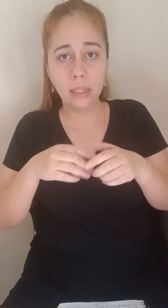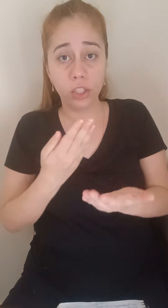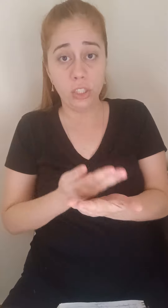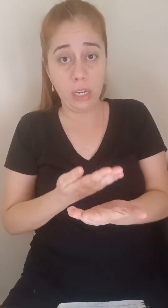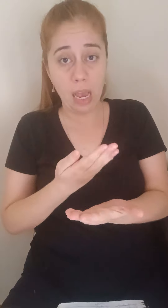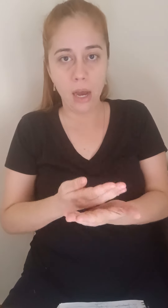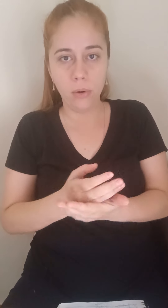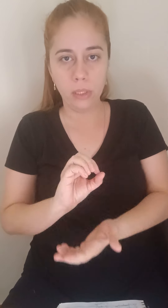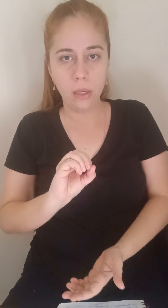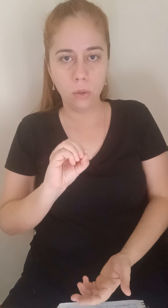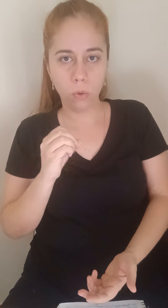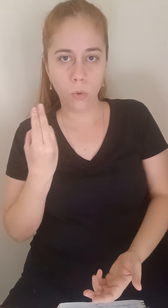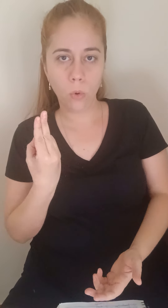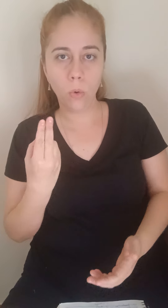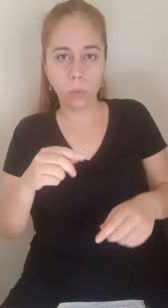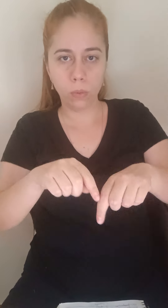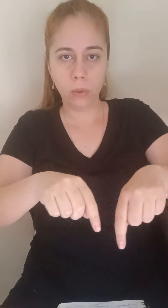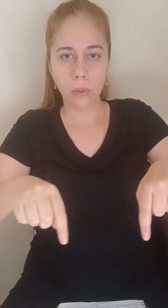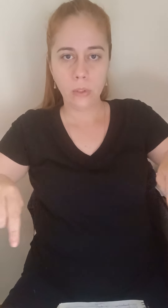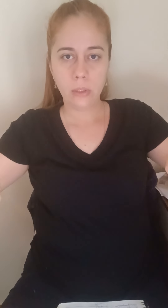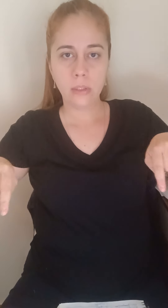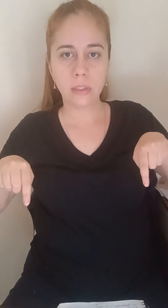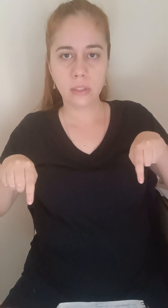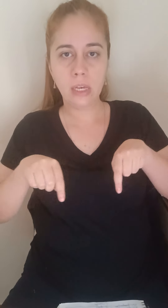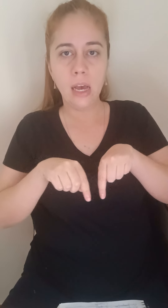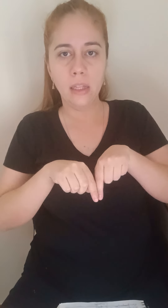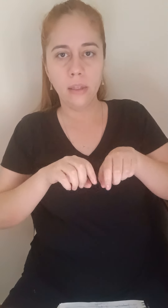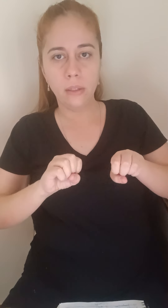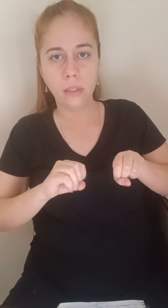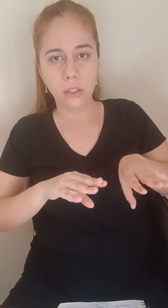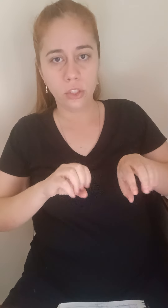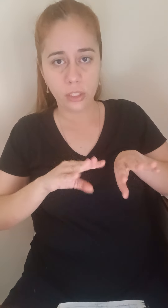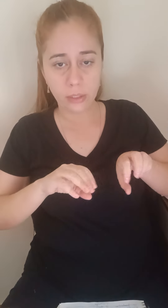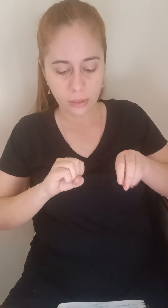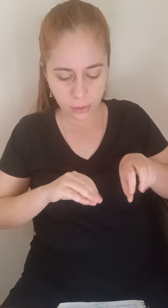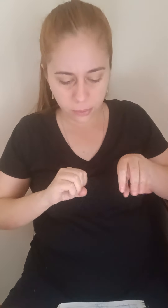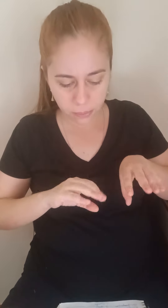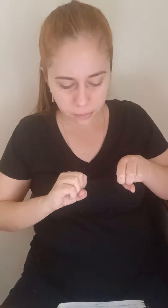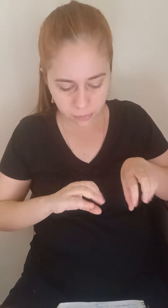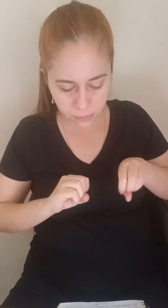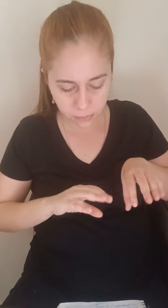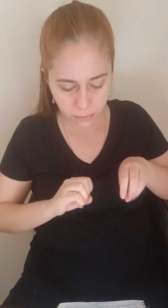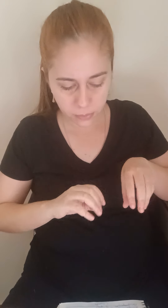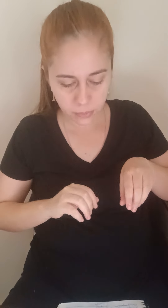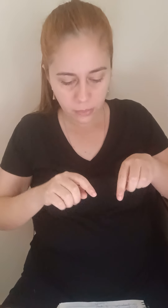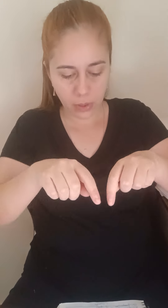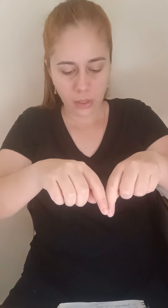Sala de aula ou sala de ensino.